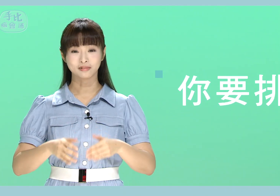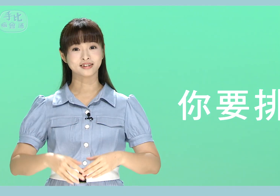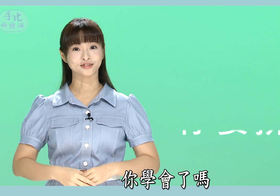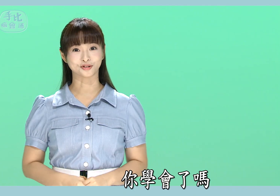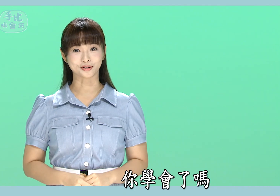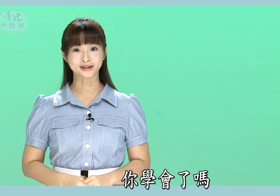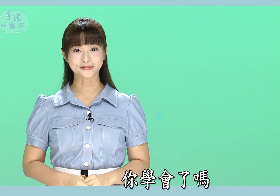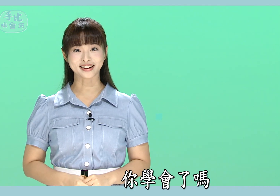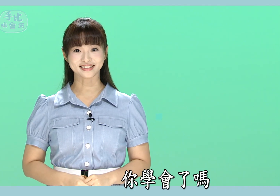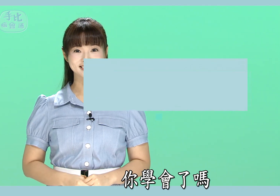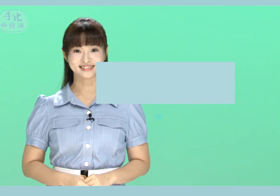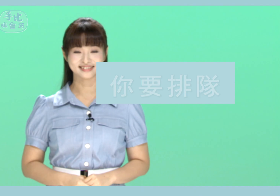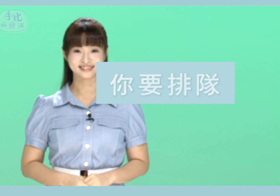你学会了吗？